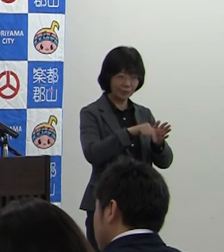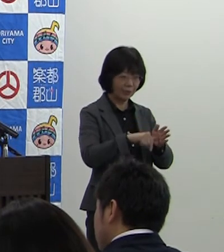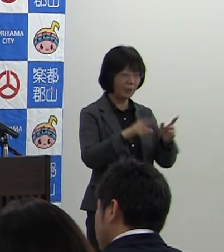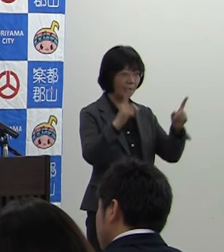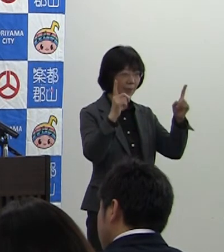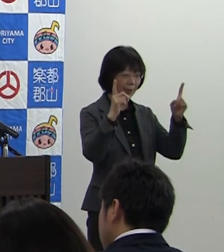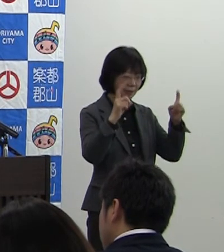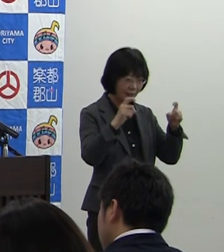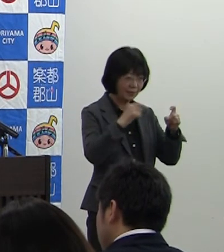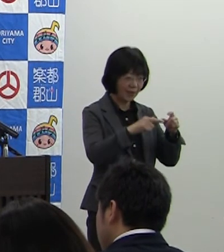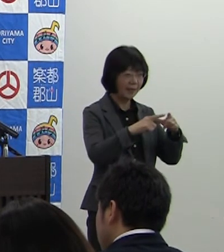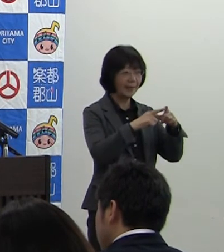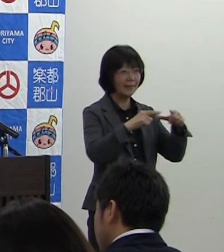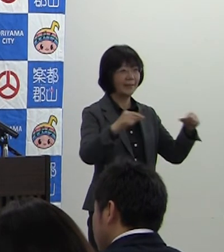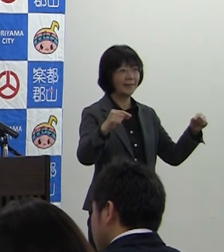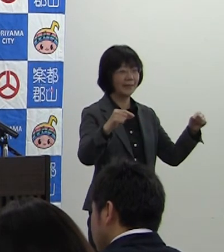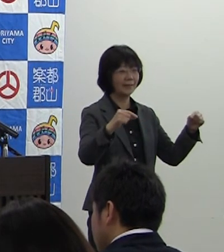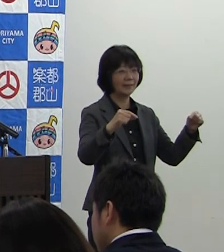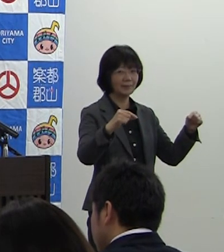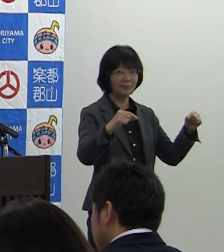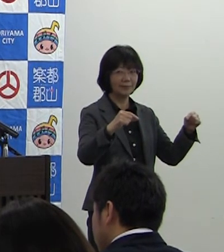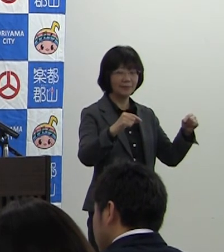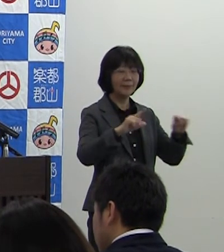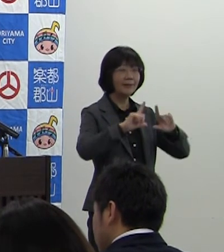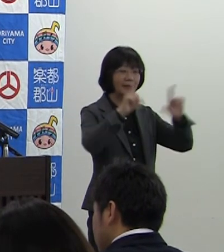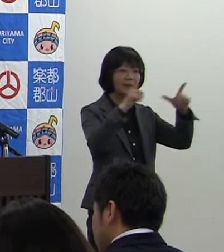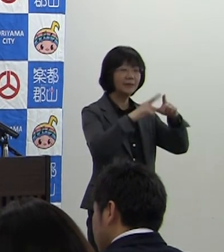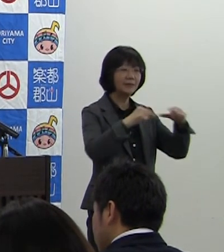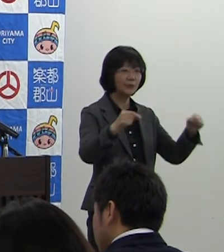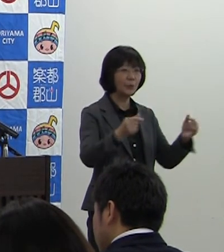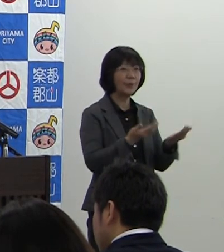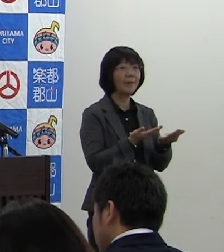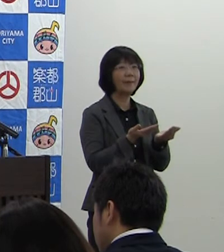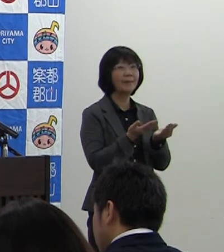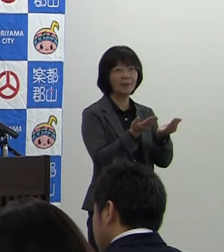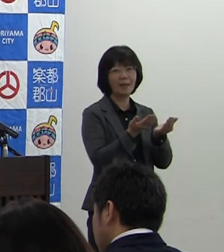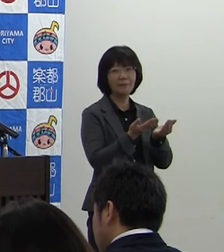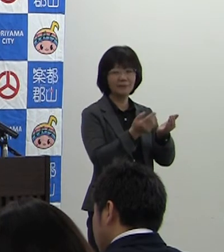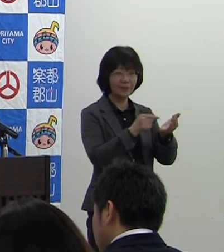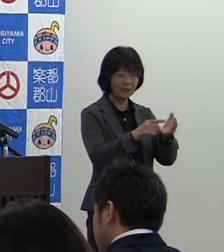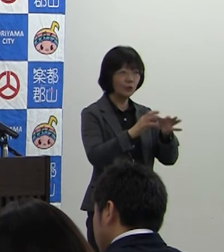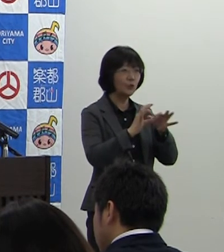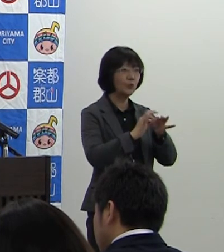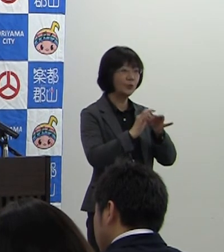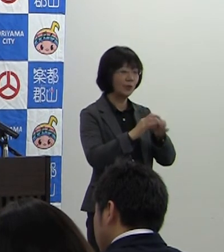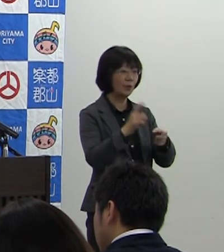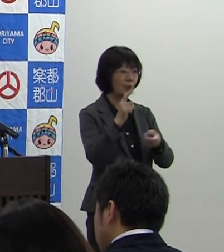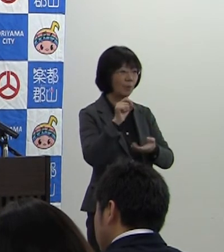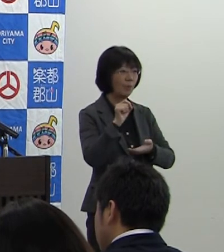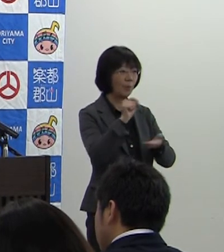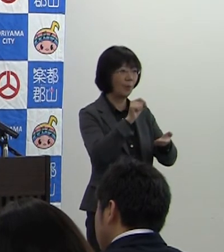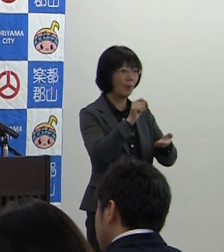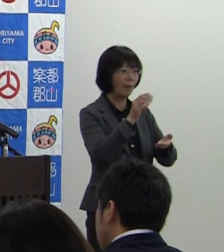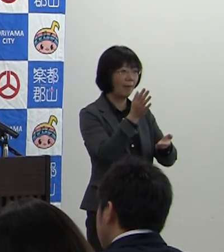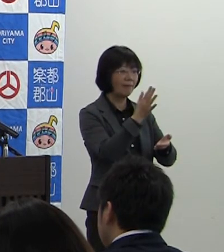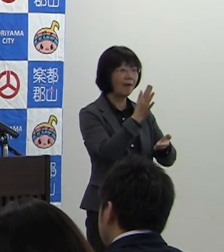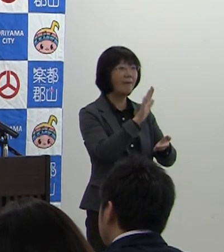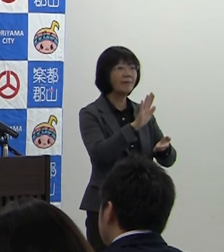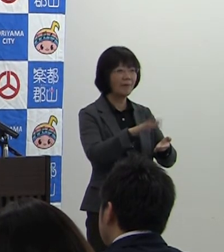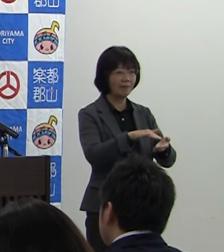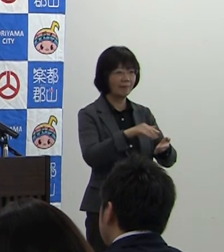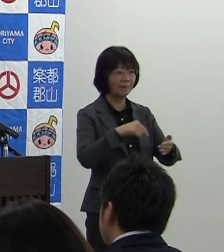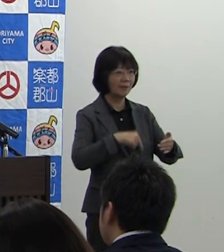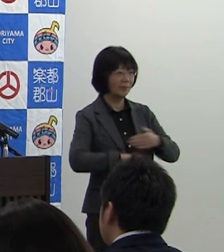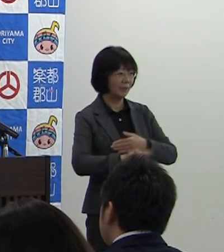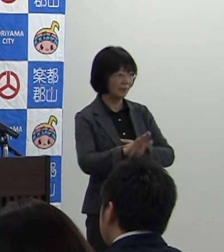東日本大震災という言葉について言及は全くなかったと思うんですけども、これはあえて何か意図したものが